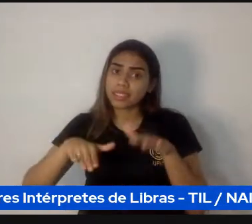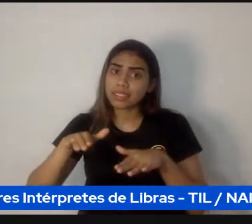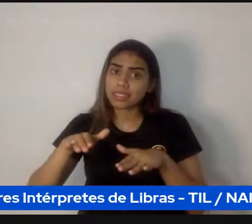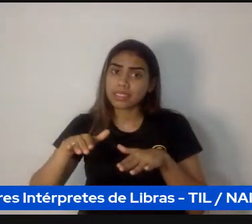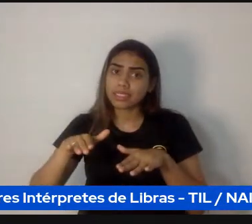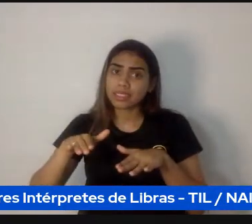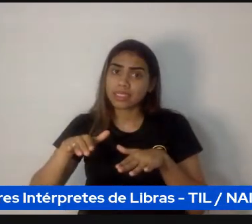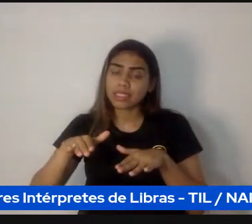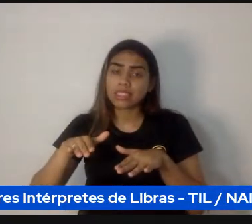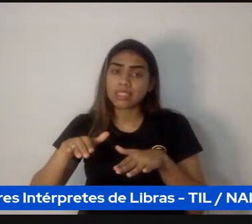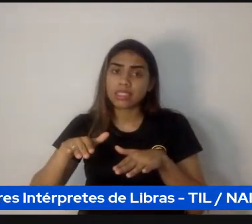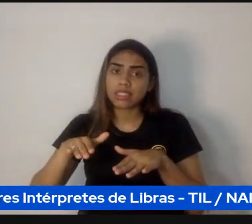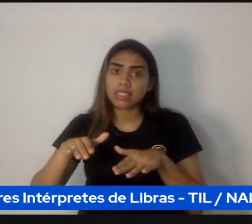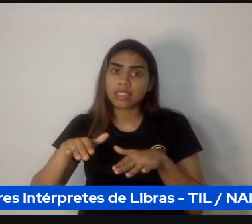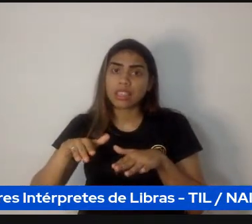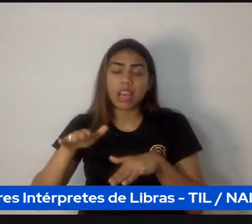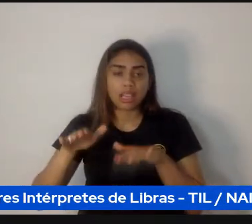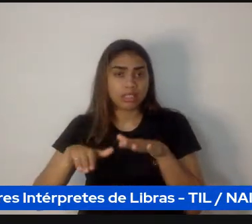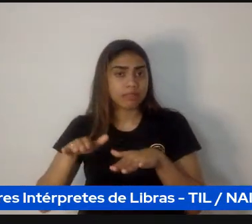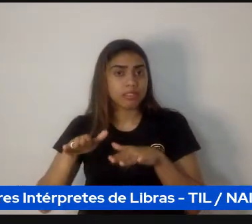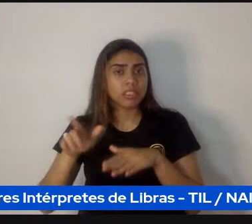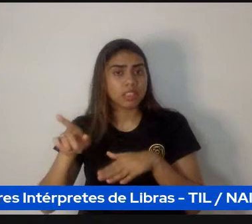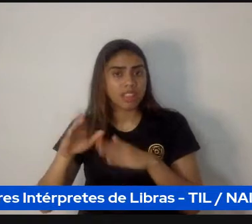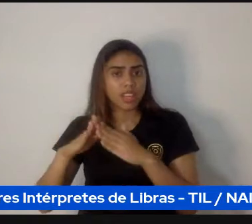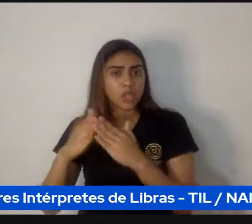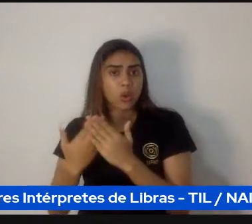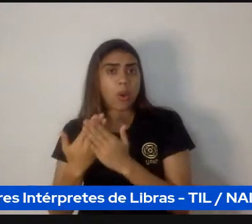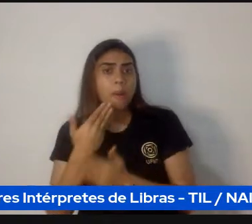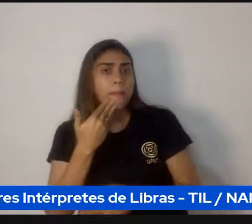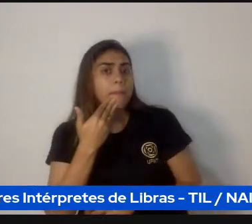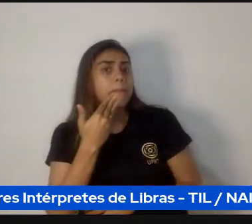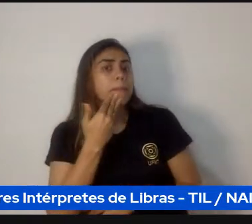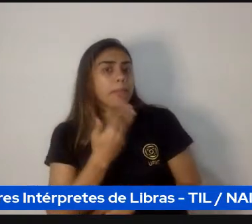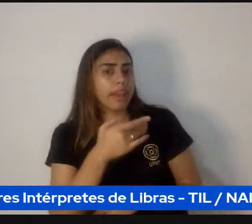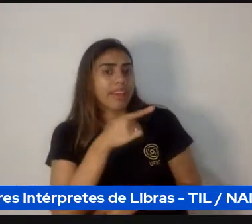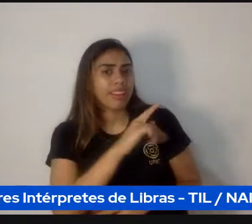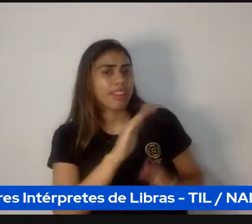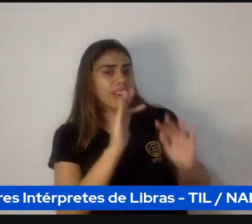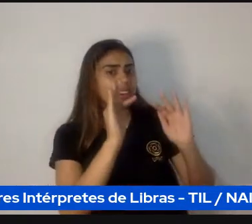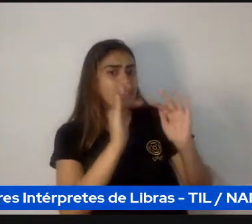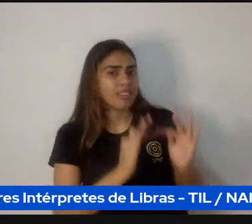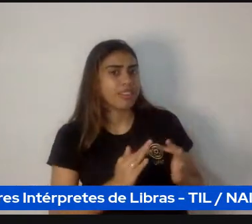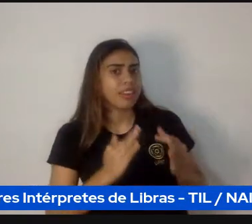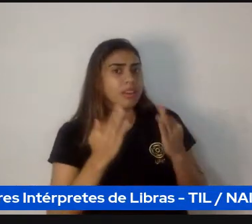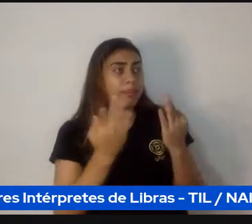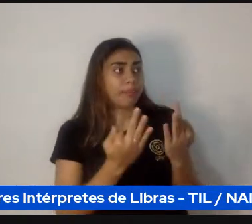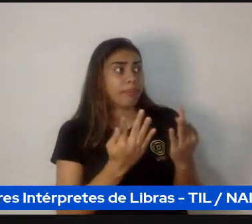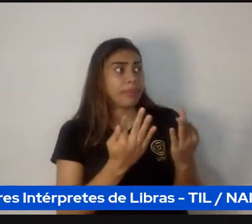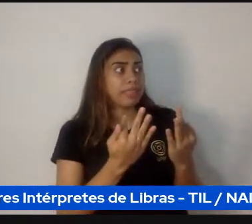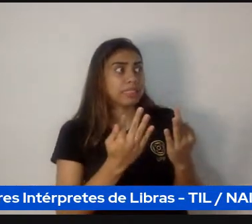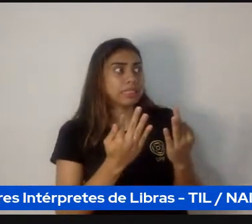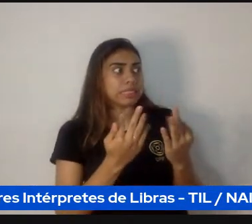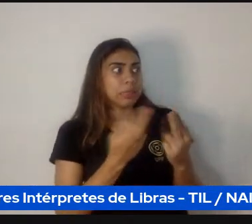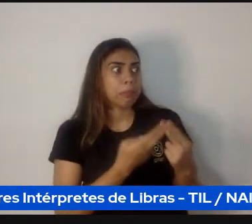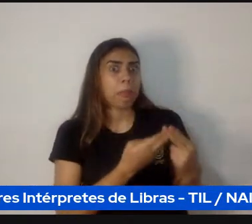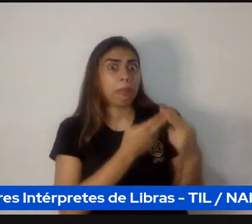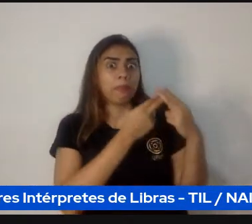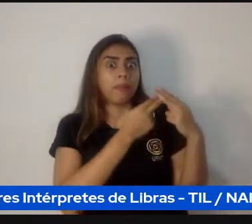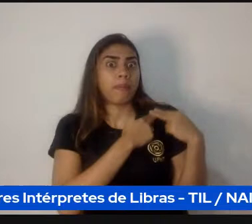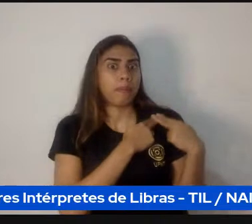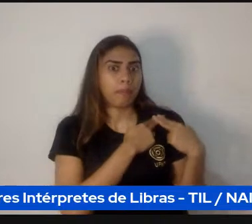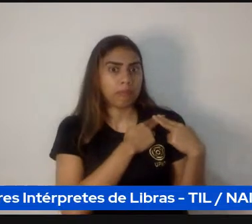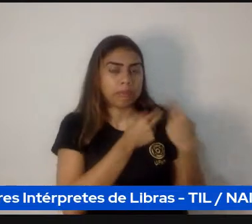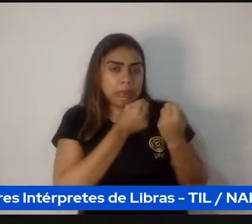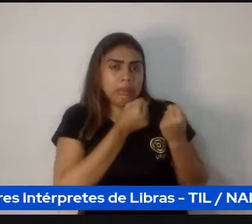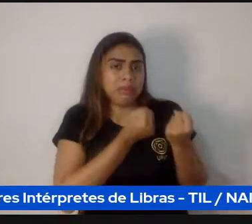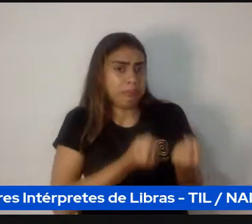outra família, mas dá para aquela, né? Então, a gente também tem que ter um cuidado com isso e estabelecer qual é o papel dessa família